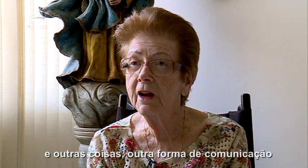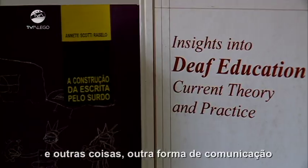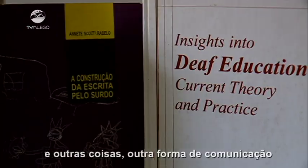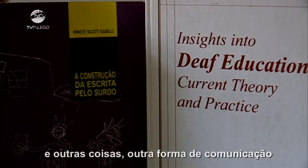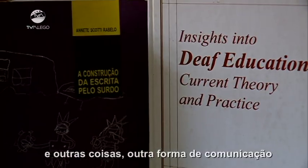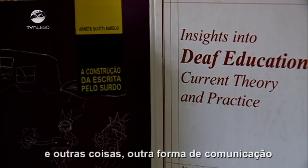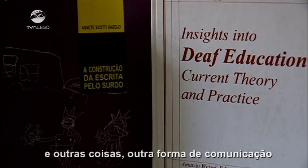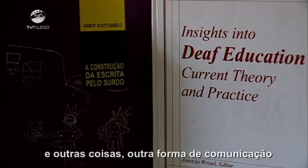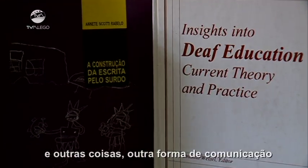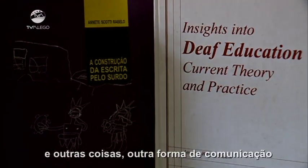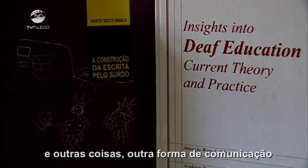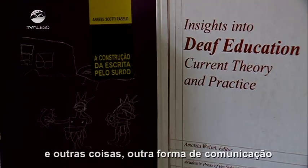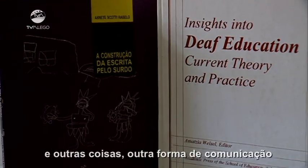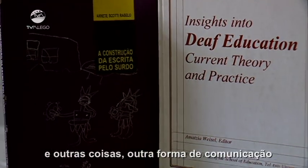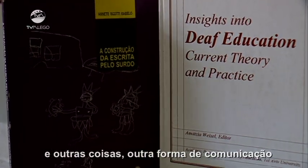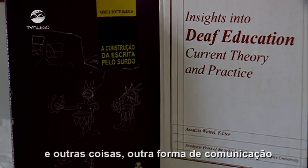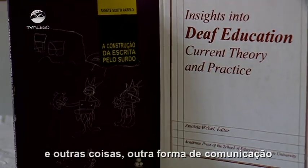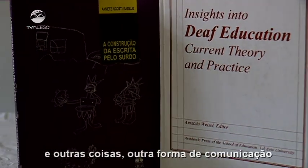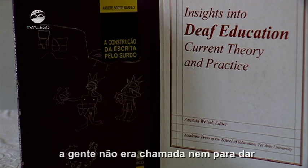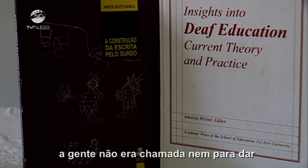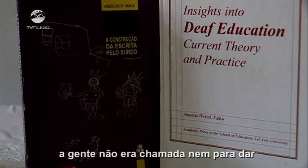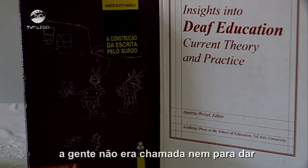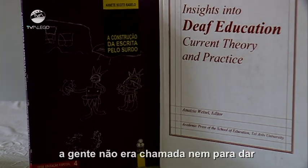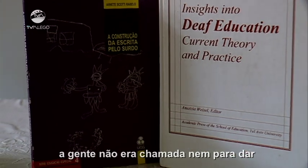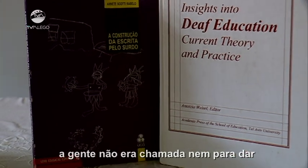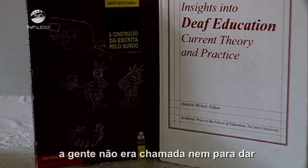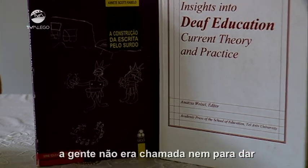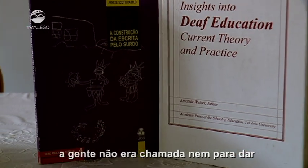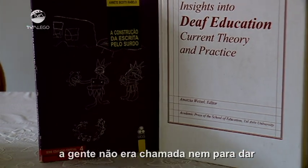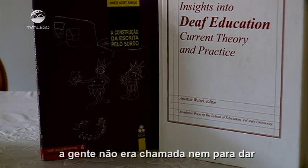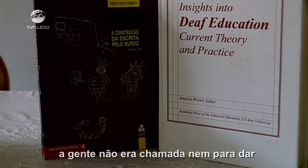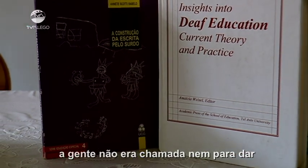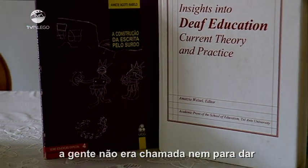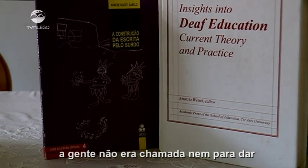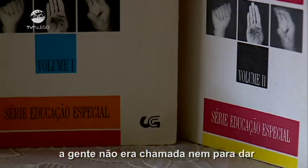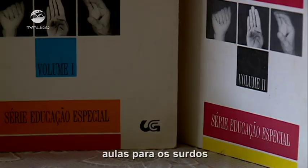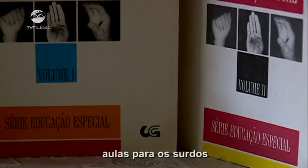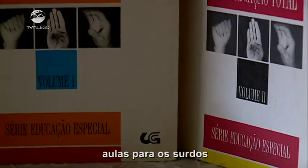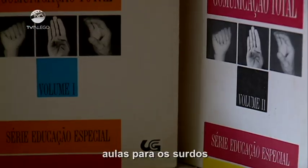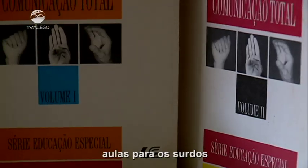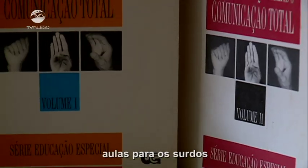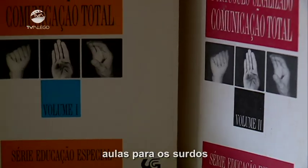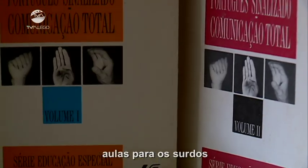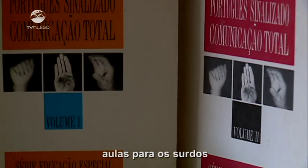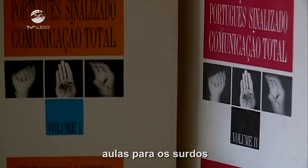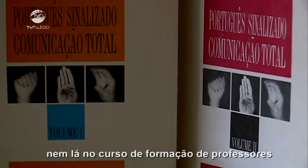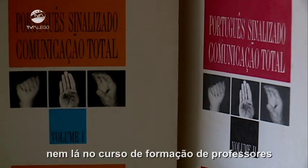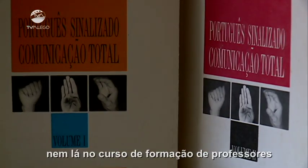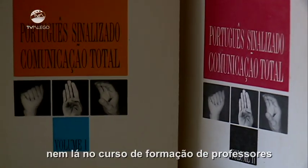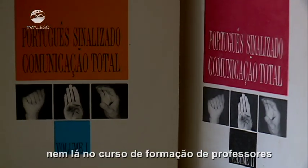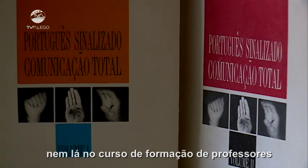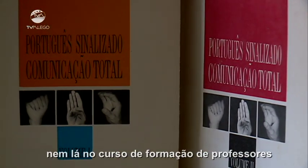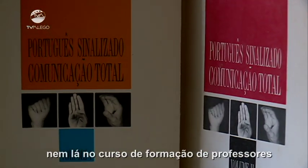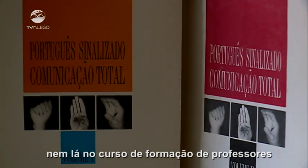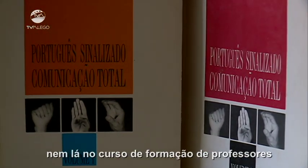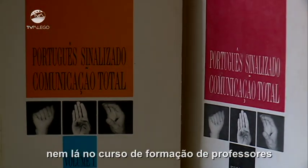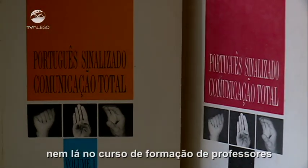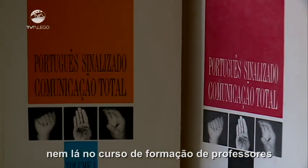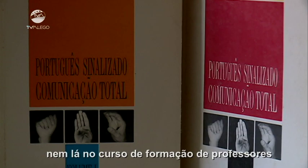Outra forma de comunicação. A gente não era chamada nem para dar aula para os surdos, nem para formar lá na coisa